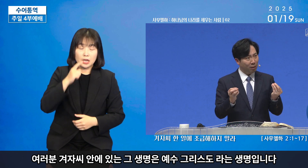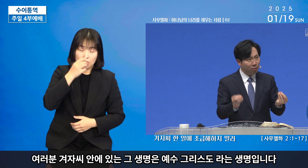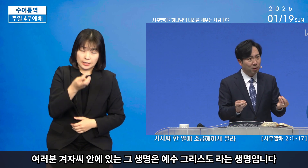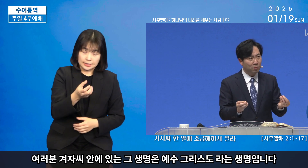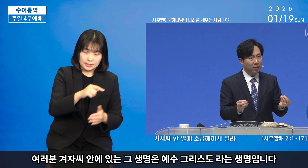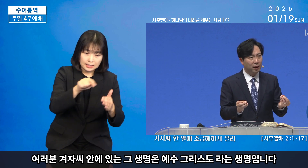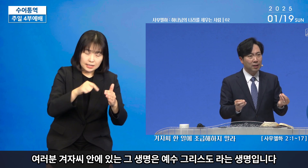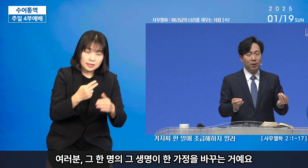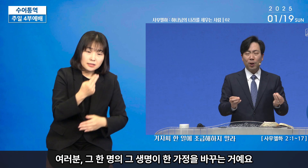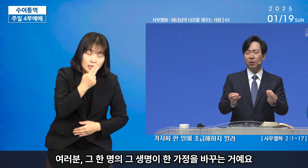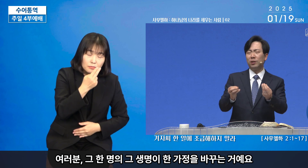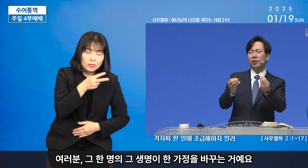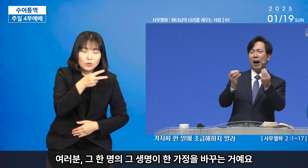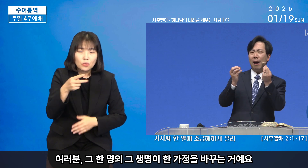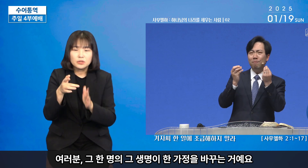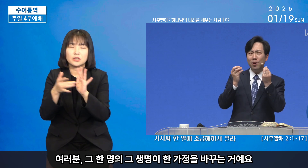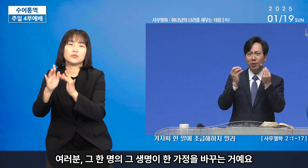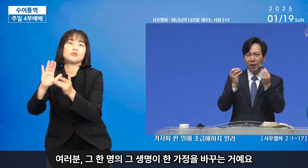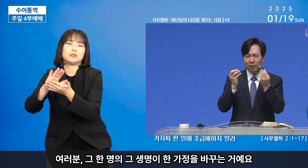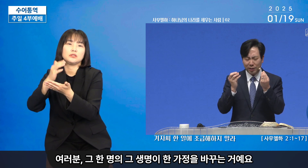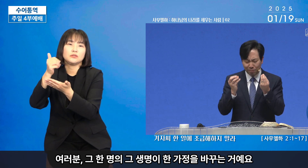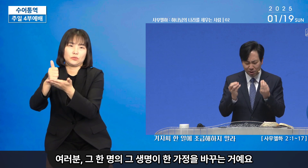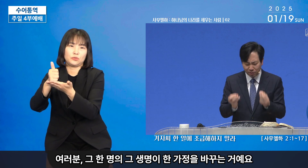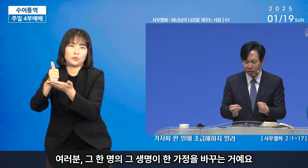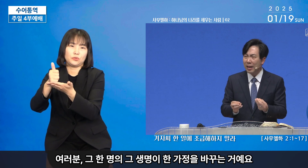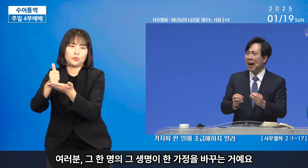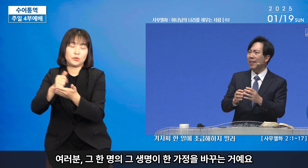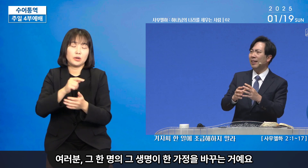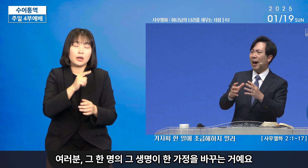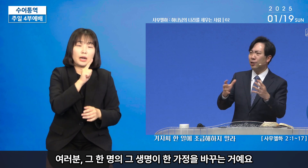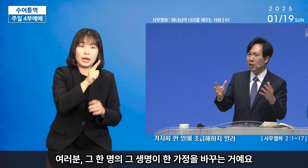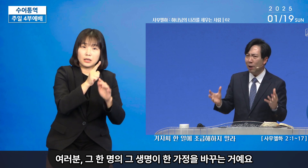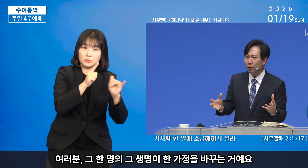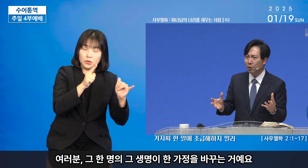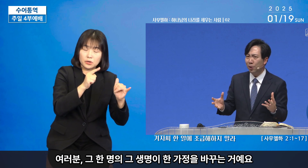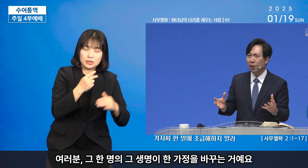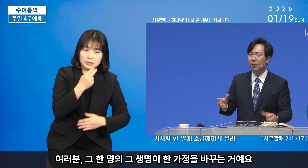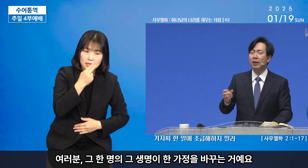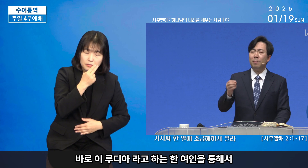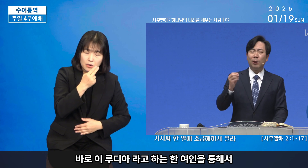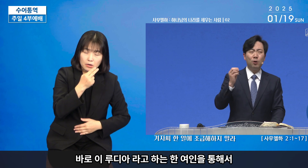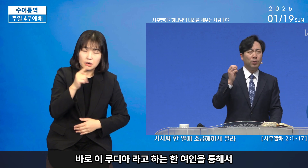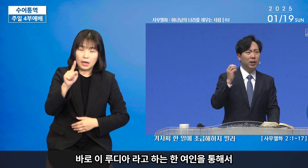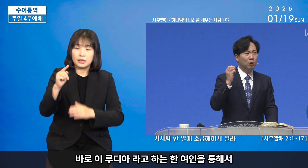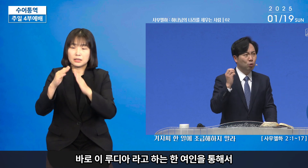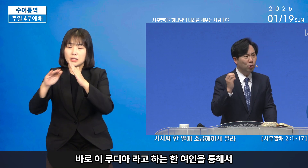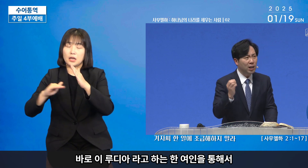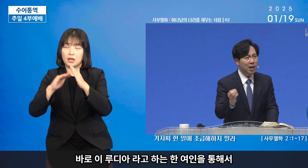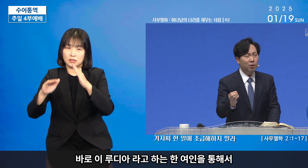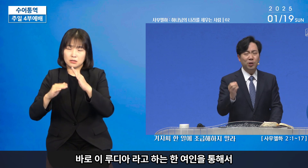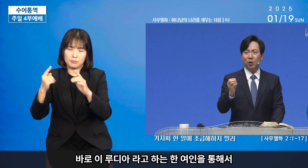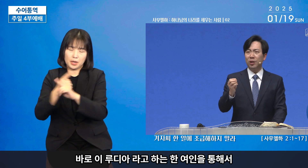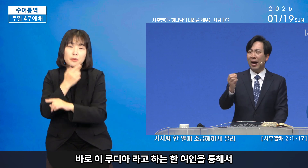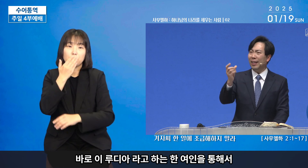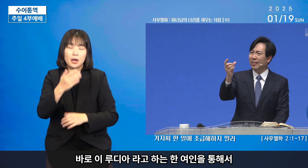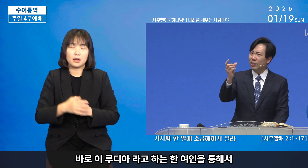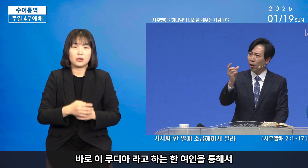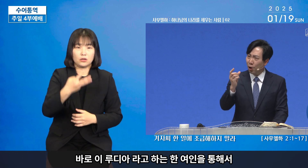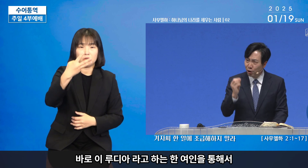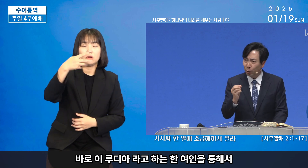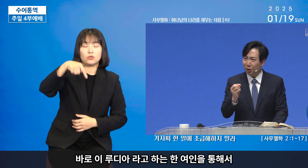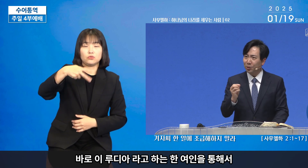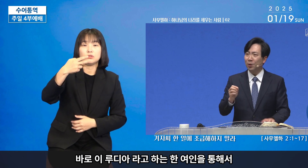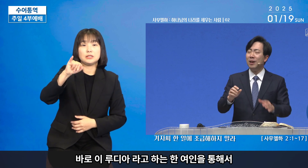그리스도라는 생명입니다. 여러분, 그 한 명의 그 생명이 한 가정을 바꾸는 거예요. 바로 이 루디아라고 하는 여인의